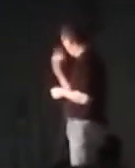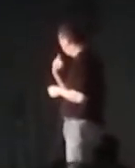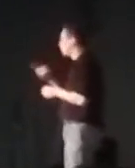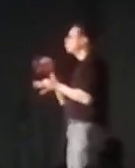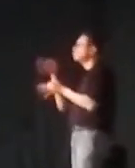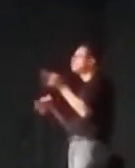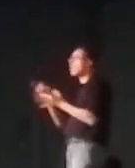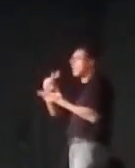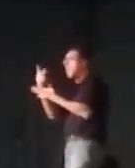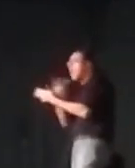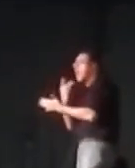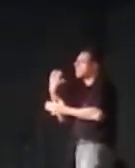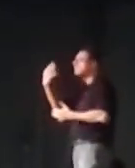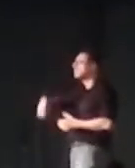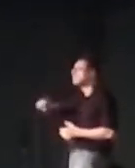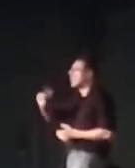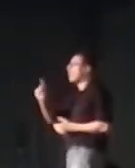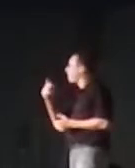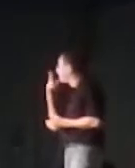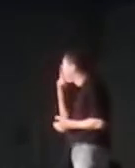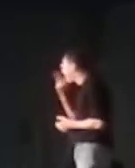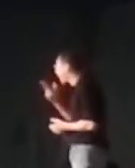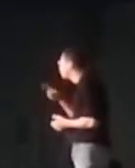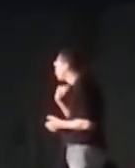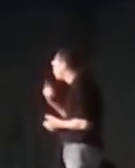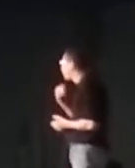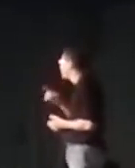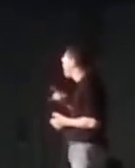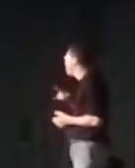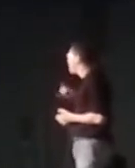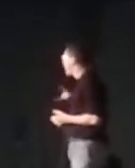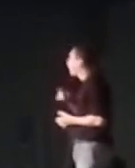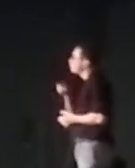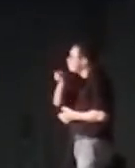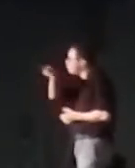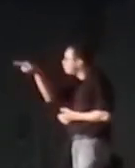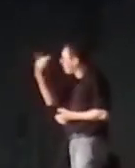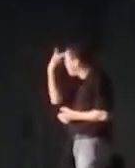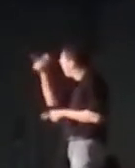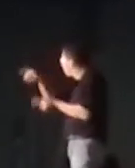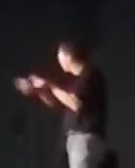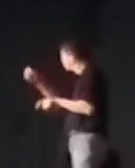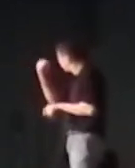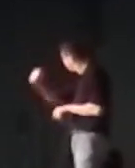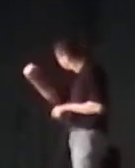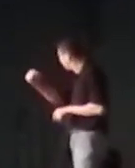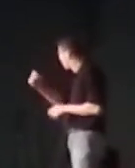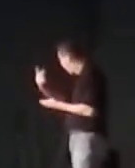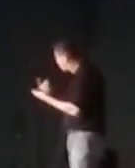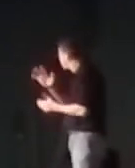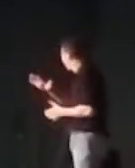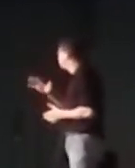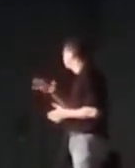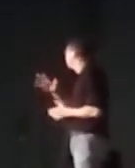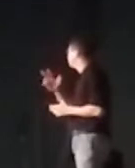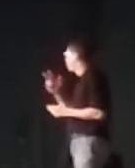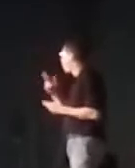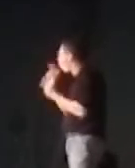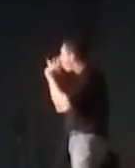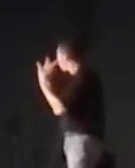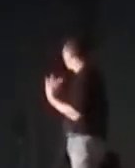na verdade temos medo de reconhecer que eles são humanos, como nós falamos agora há pouco, que eles têm suas histórias, muitos